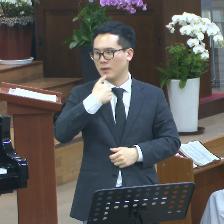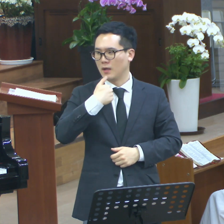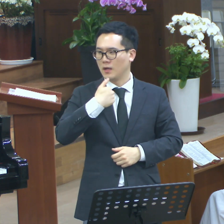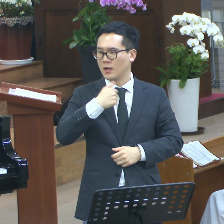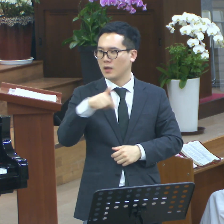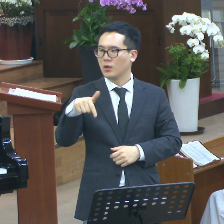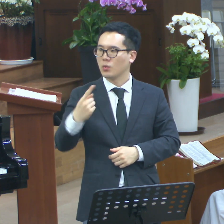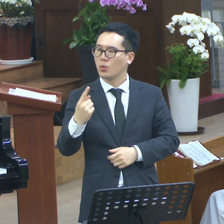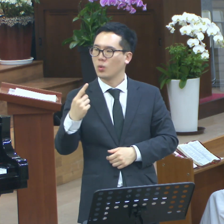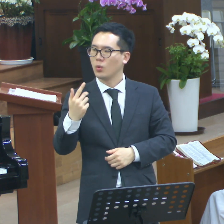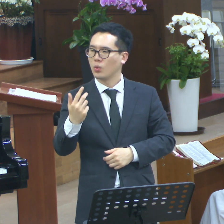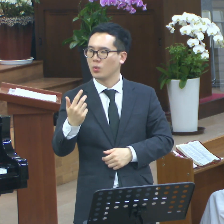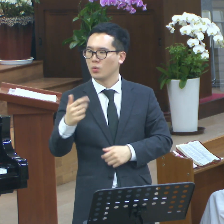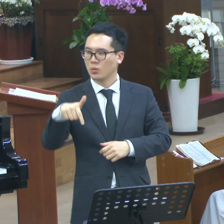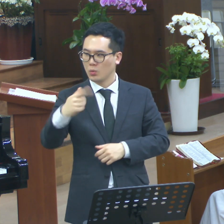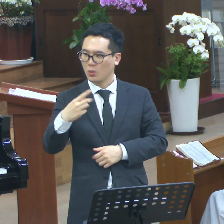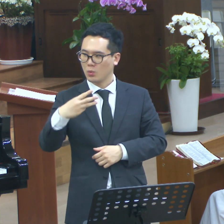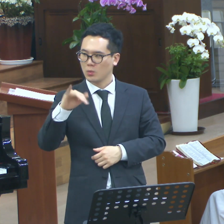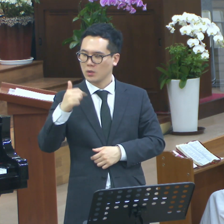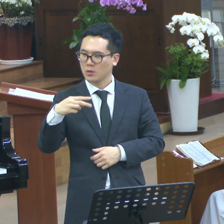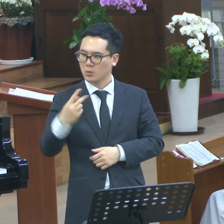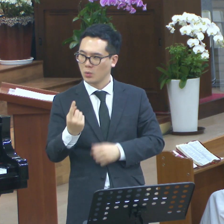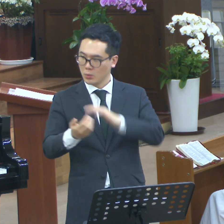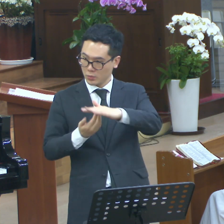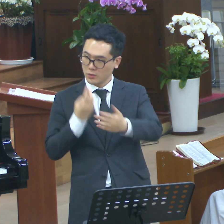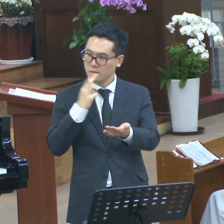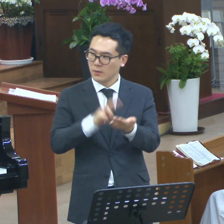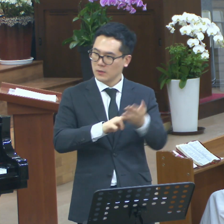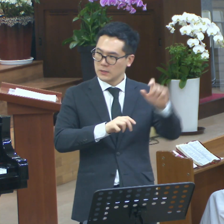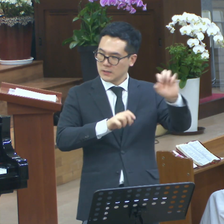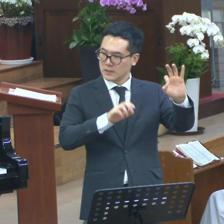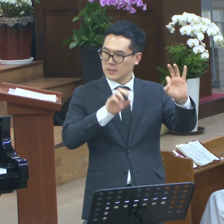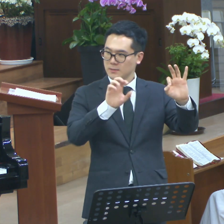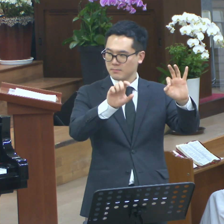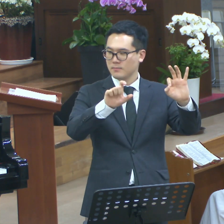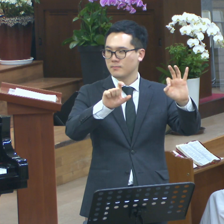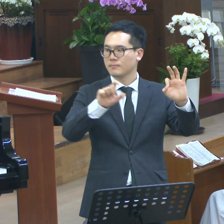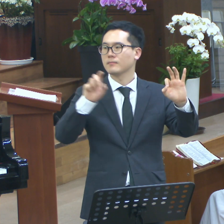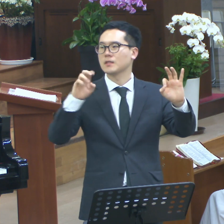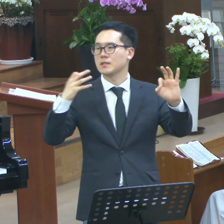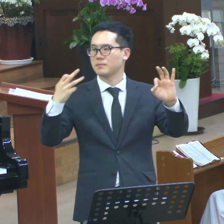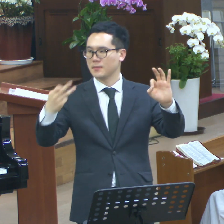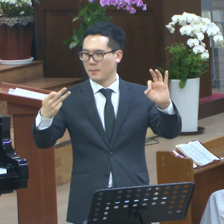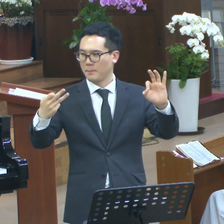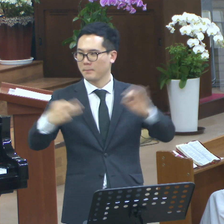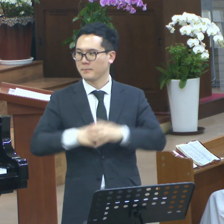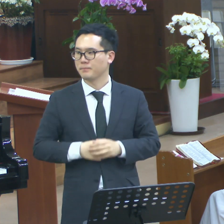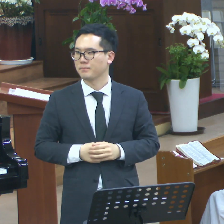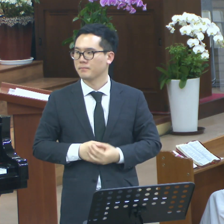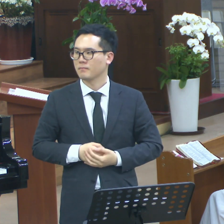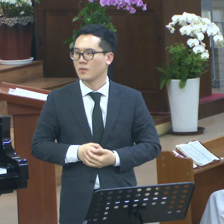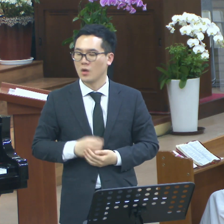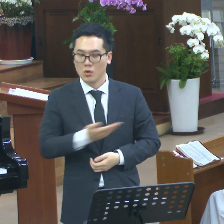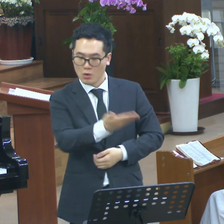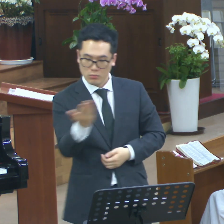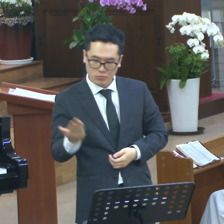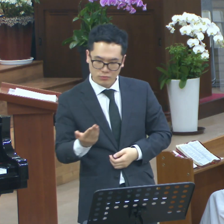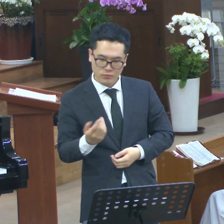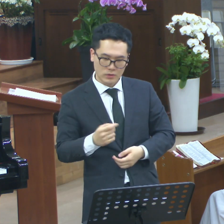없나니. 지금까지 흘러온 세월들을 되돌아보면 시험이 많이 있었지만 두 가지를 발견하게 되죠.